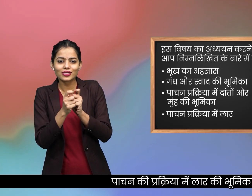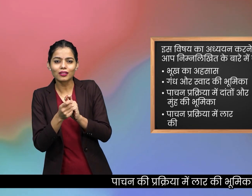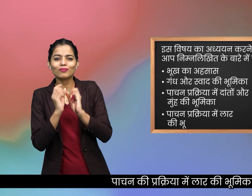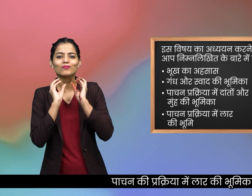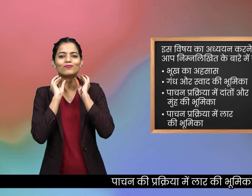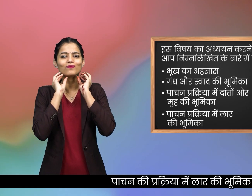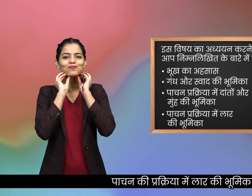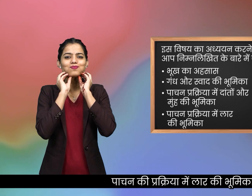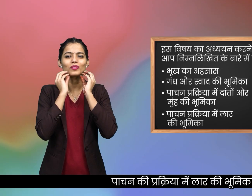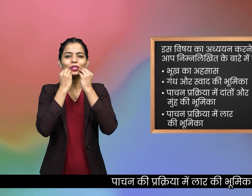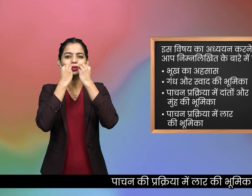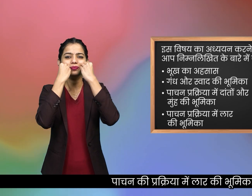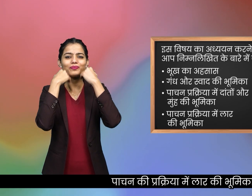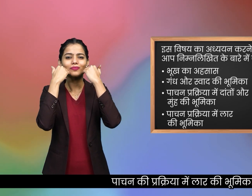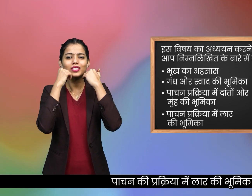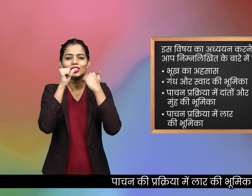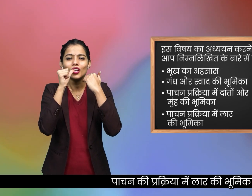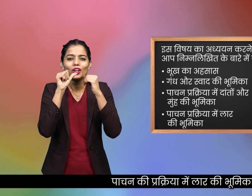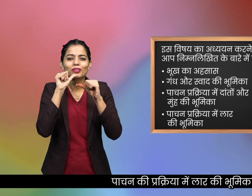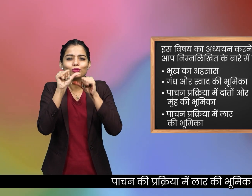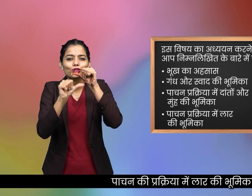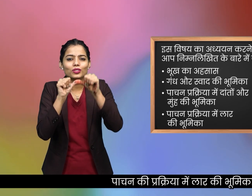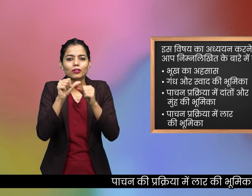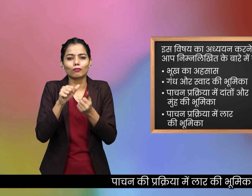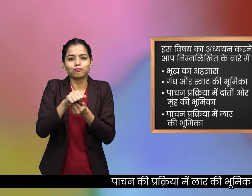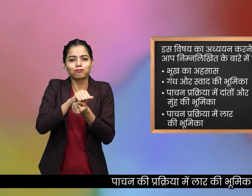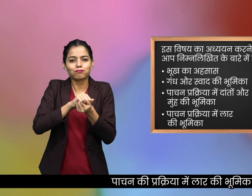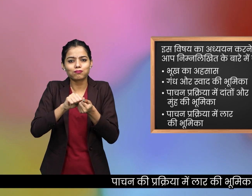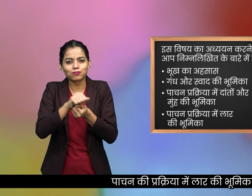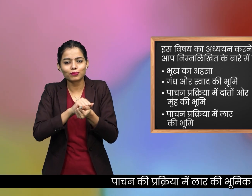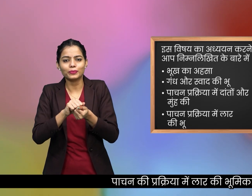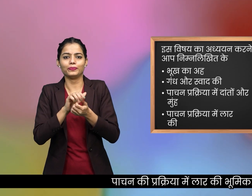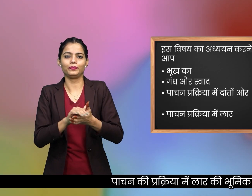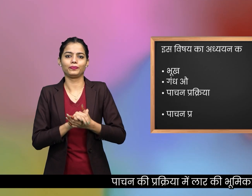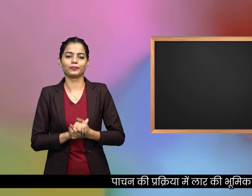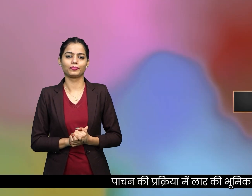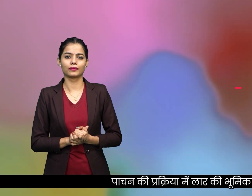पाचन की प्रक्रिया में लार की भूमिका।